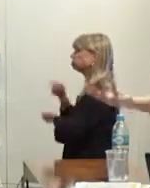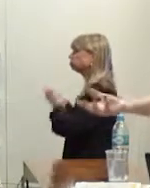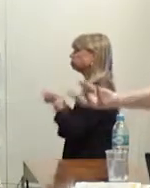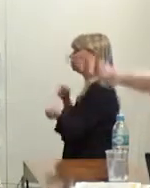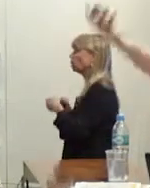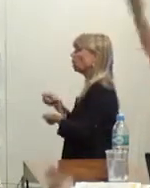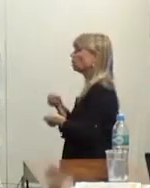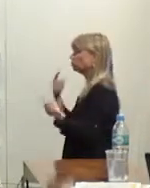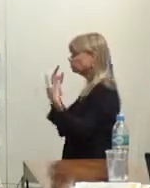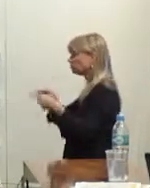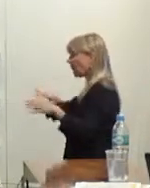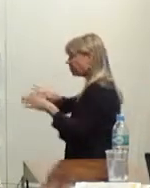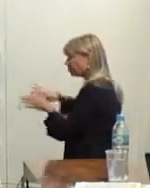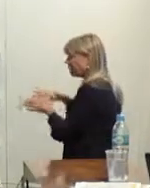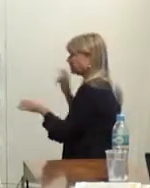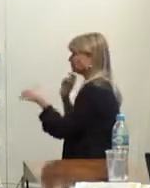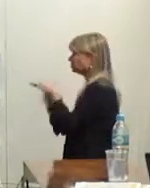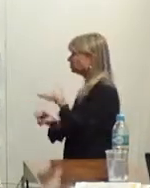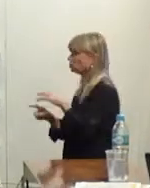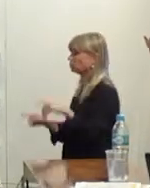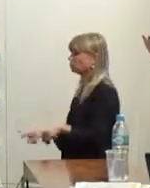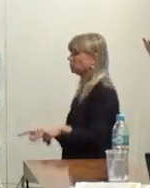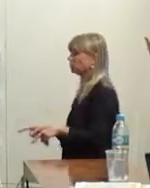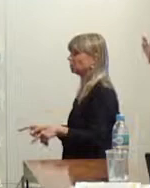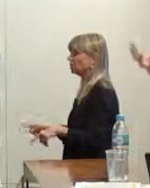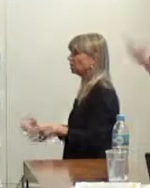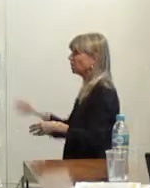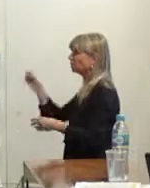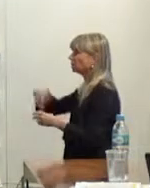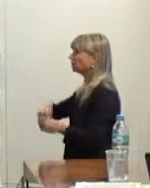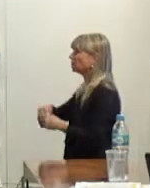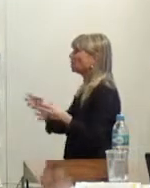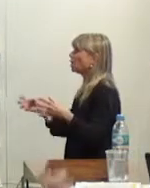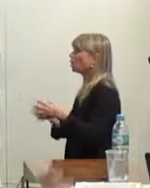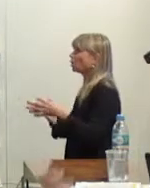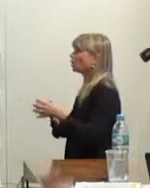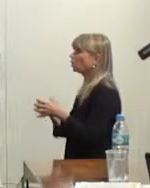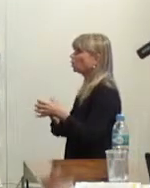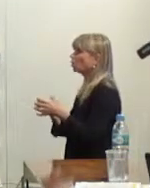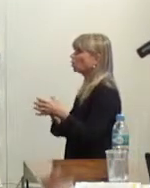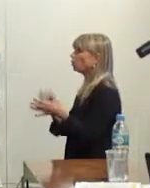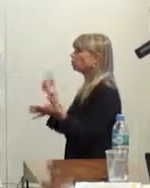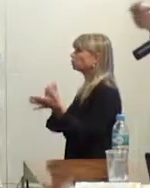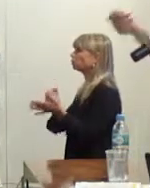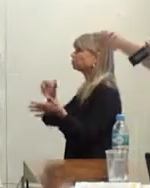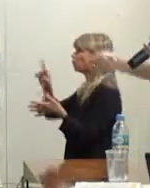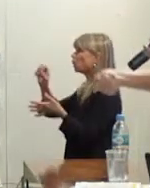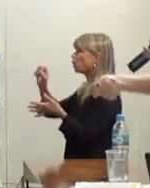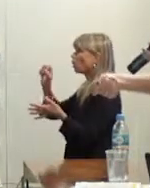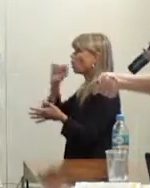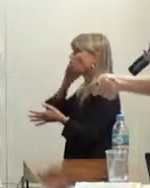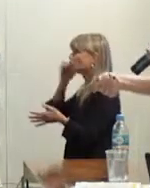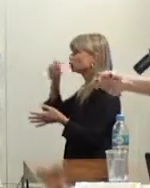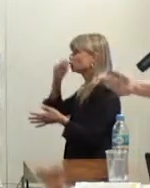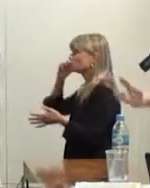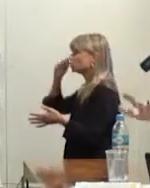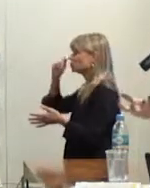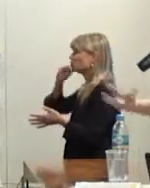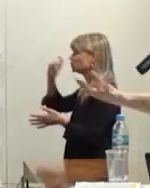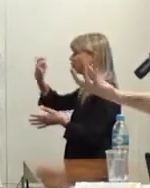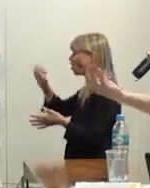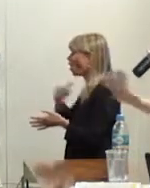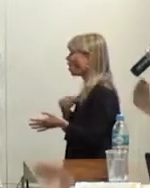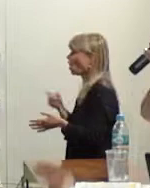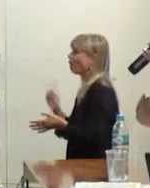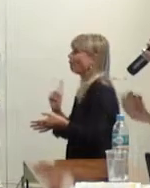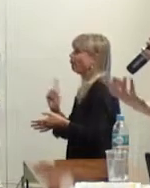en sí ingresan al grupo Rollo como recursos, pero no son reinvertidos en